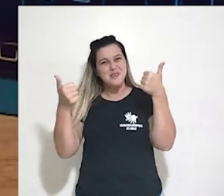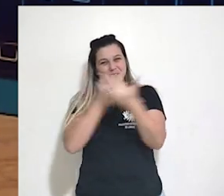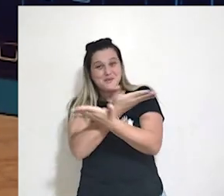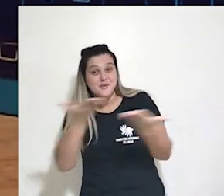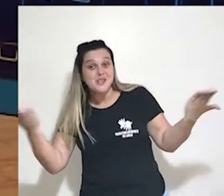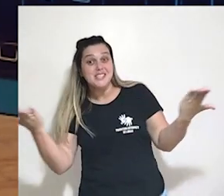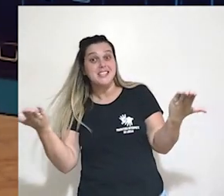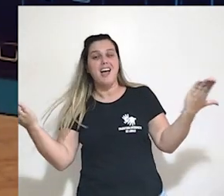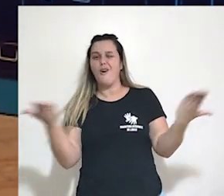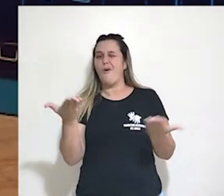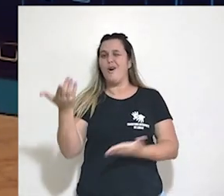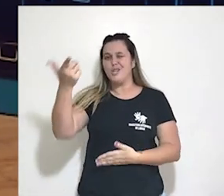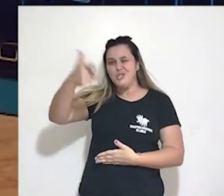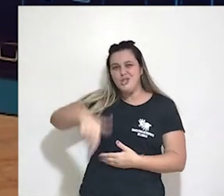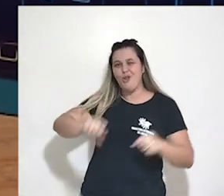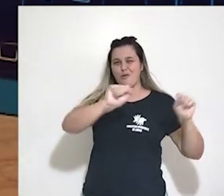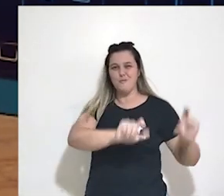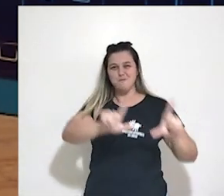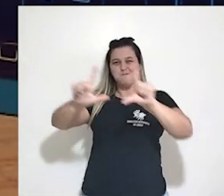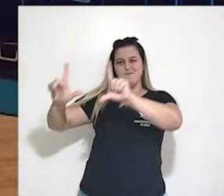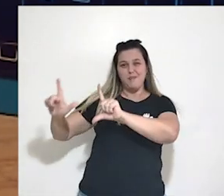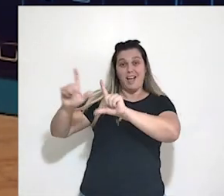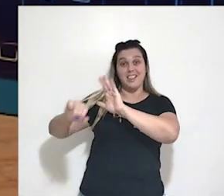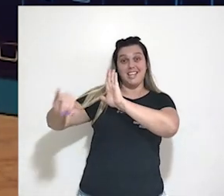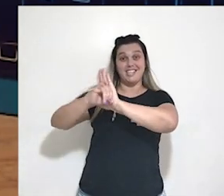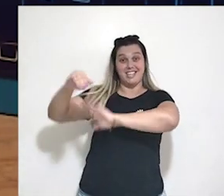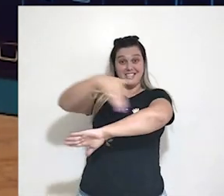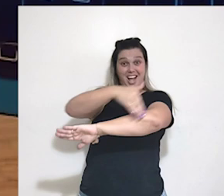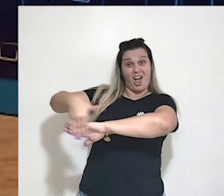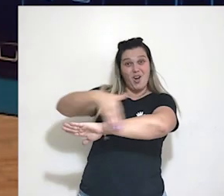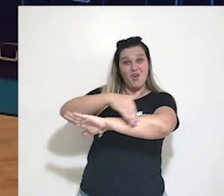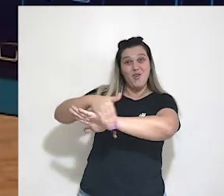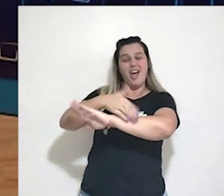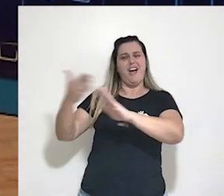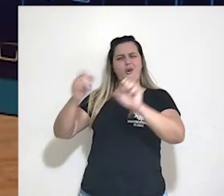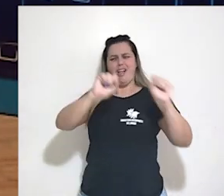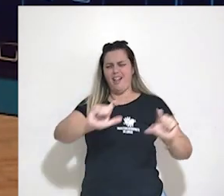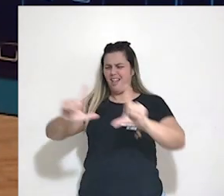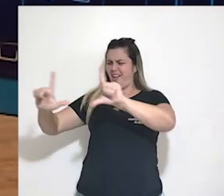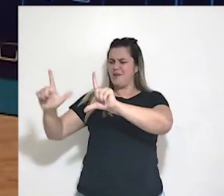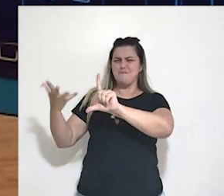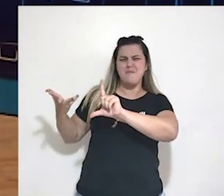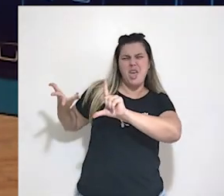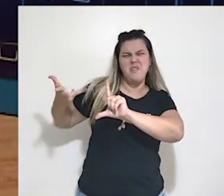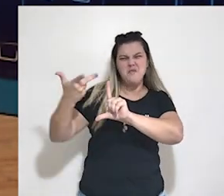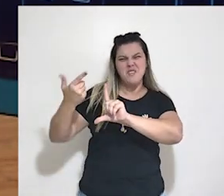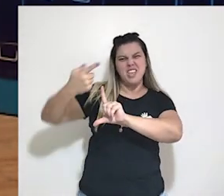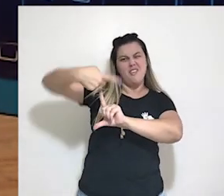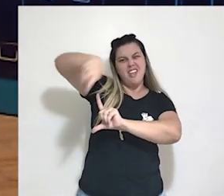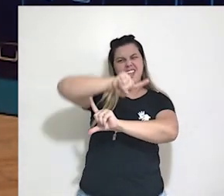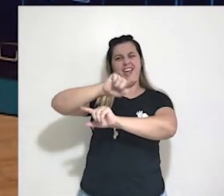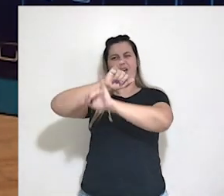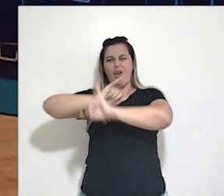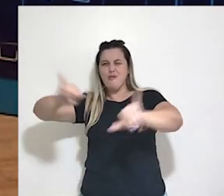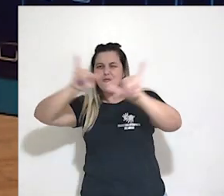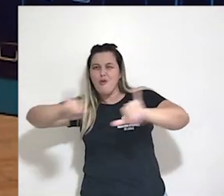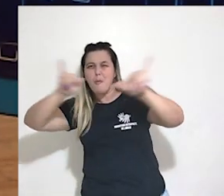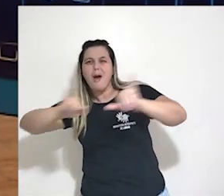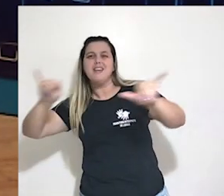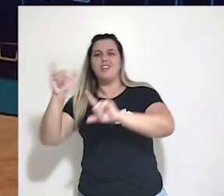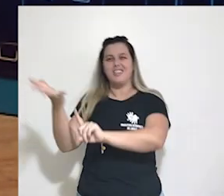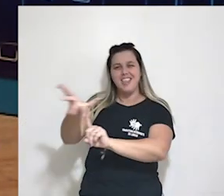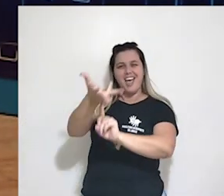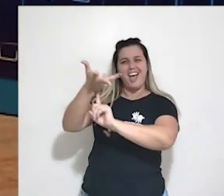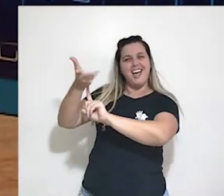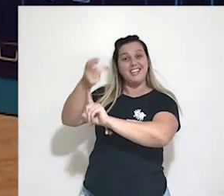tudo bem com vocês? Está começando mais um Identidade das Ruas, esse programa maravilhoso que leva até você entretenimento através